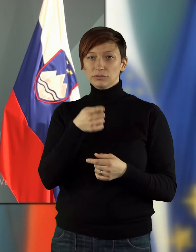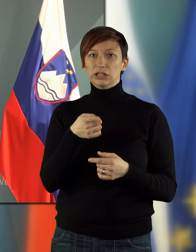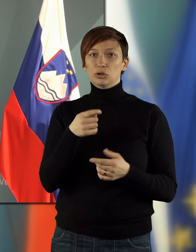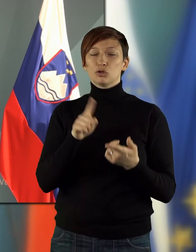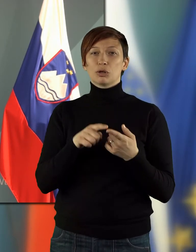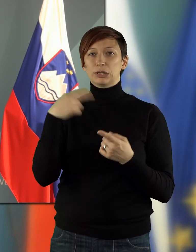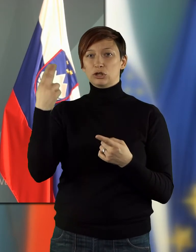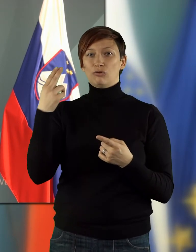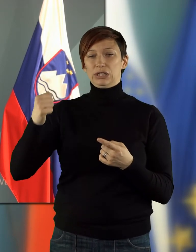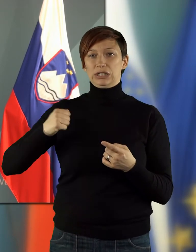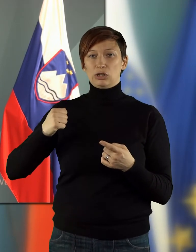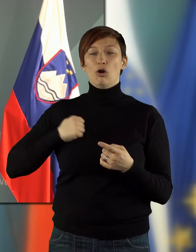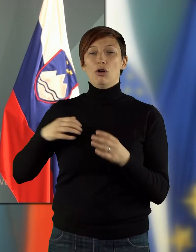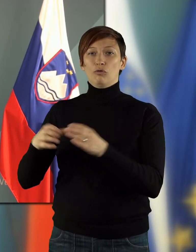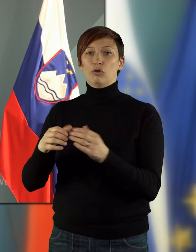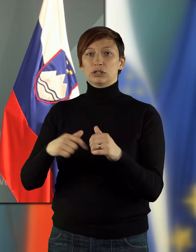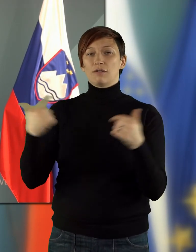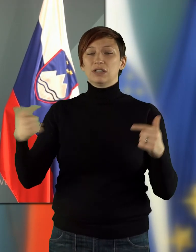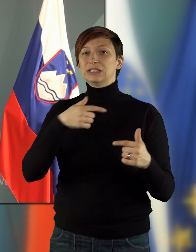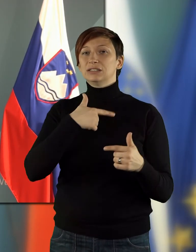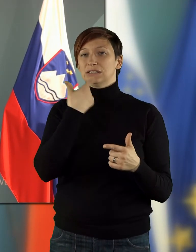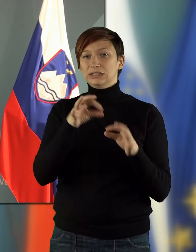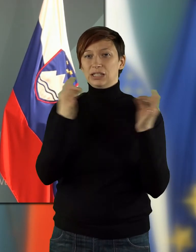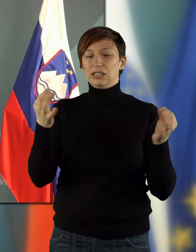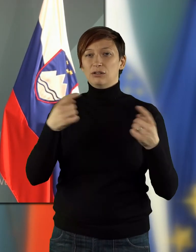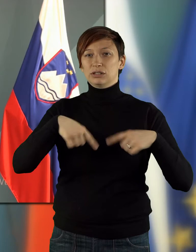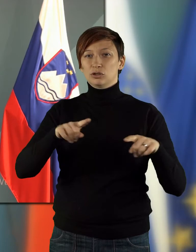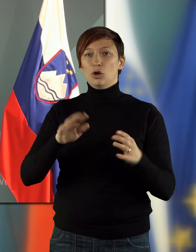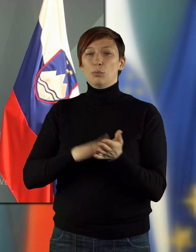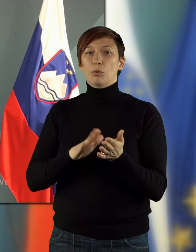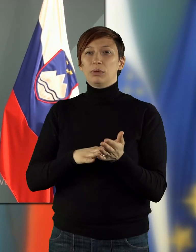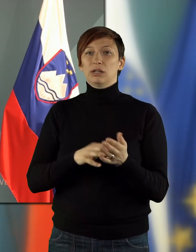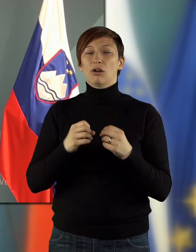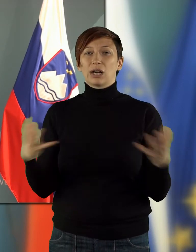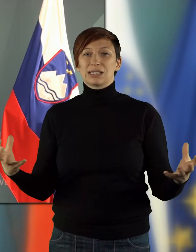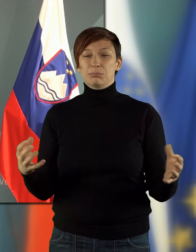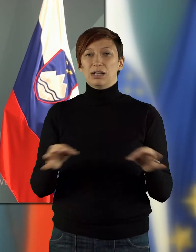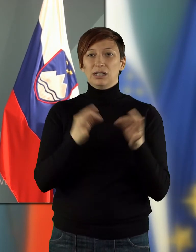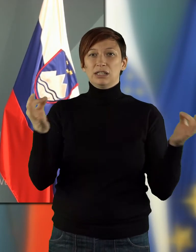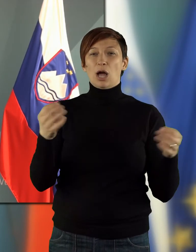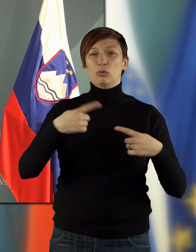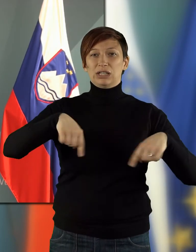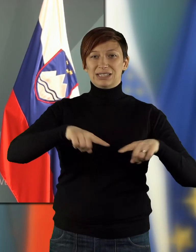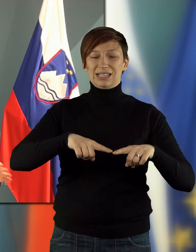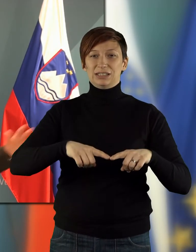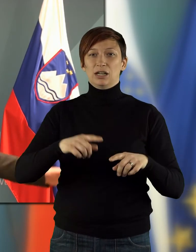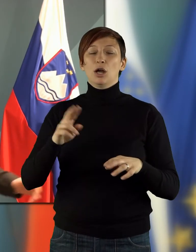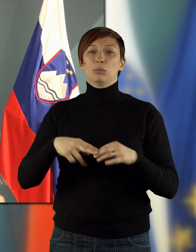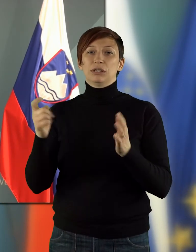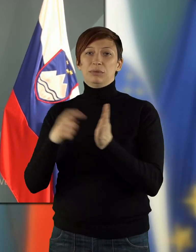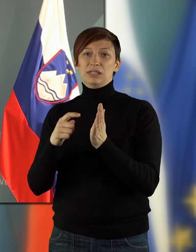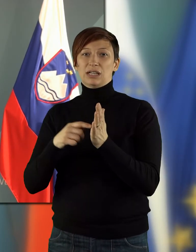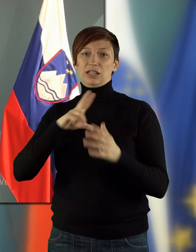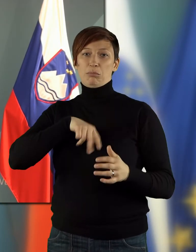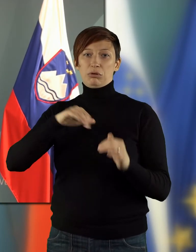bi to, če bi slovensko vojsko izvzeli iz javnega sektorja, pomenilo razpad javnega sektorja. Enako bi seveda